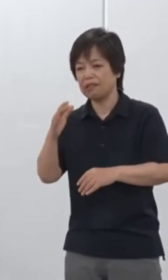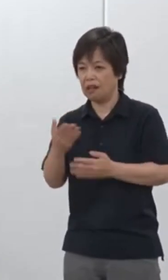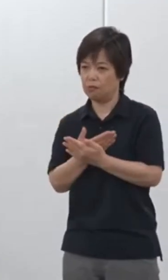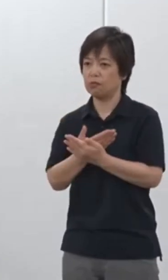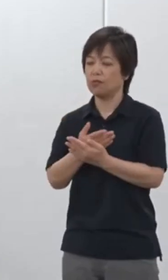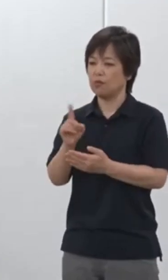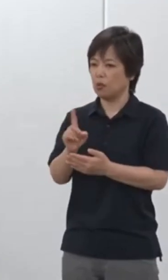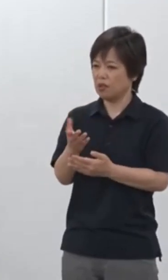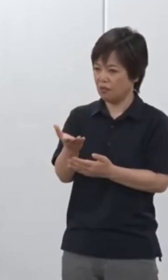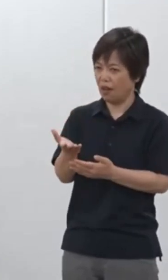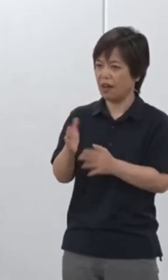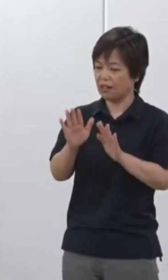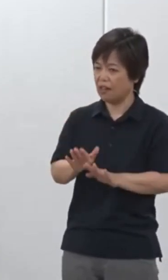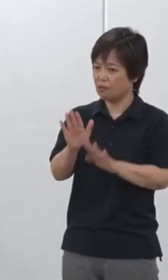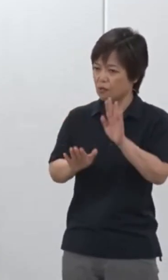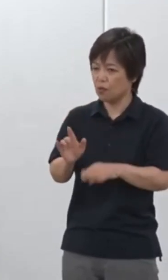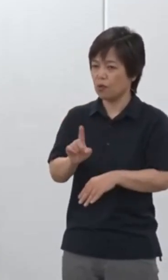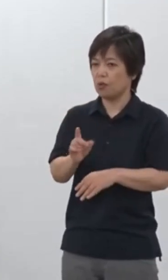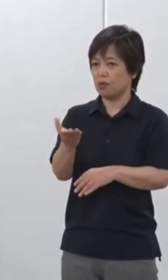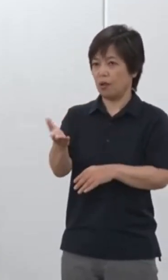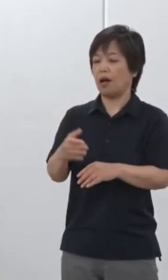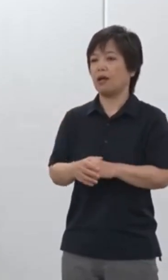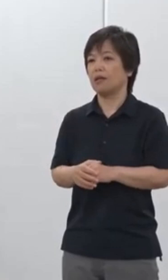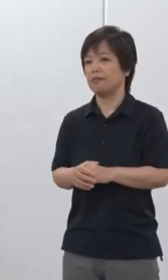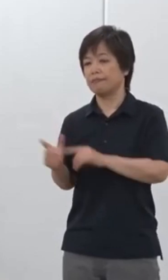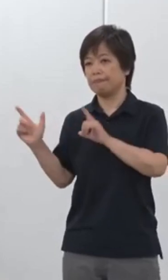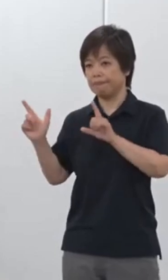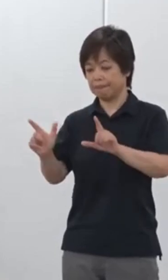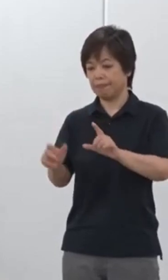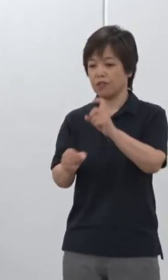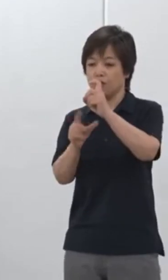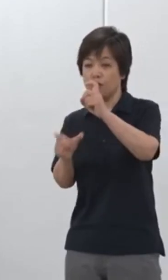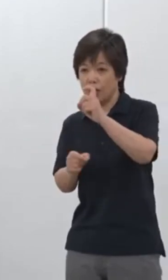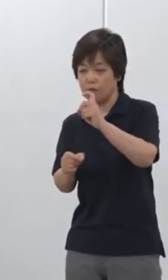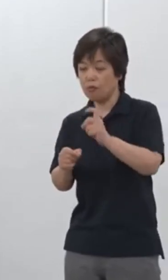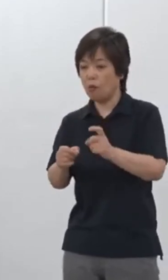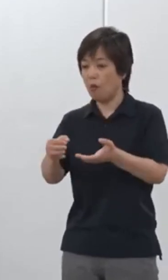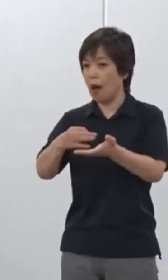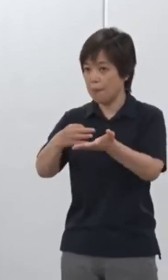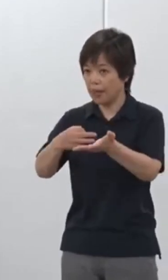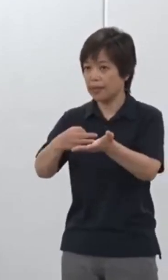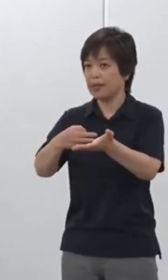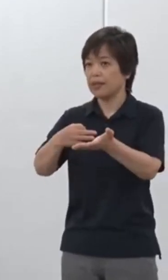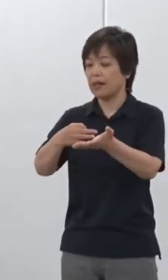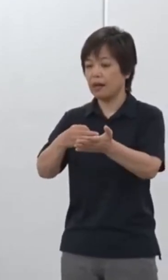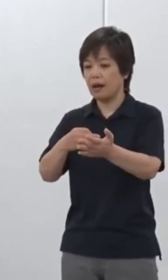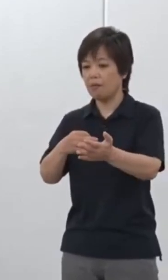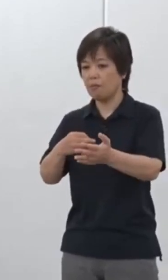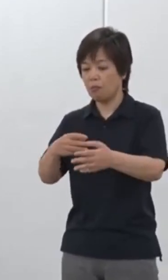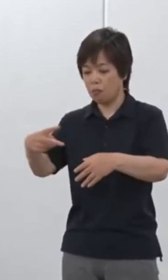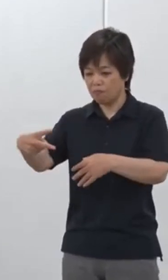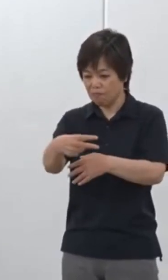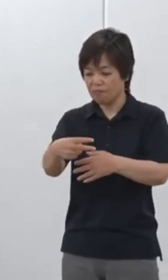のあたりっていうのはまだ現状は決まってないという状況でしょうか。 うん、そうですね、あの10月の販売がもう期限といいますか、